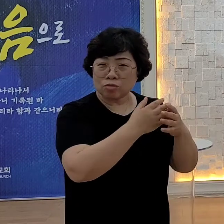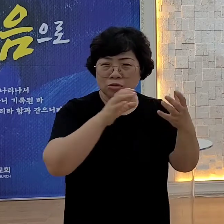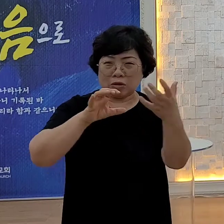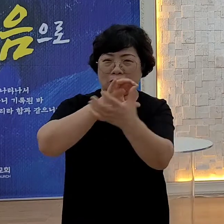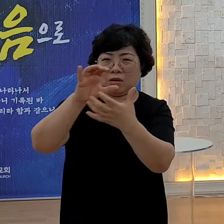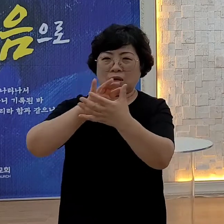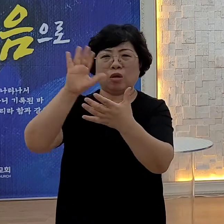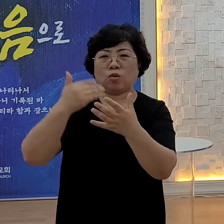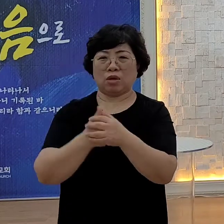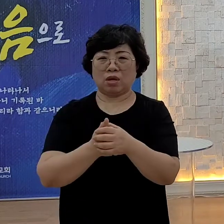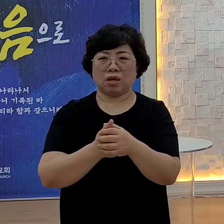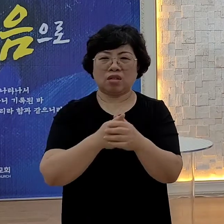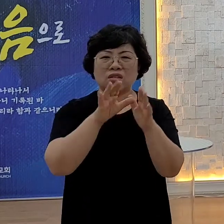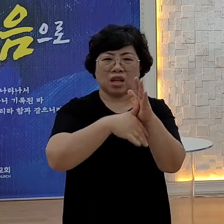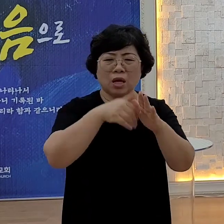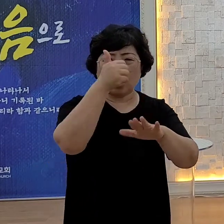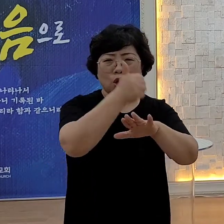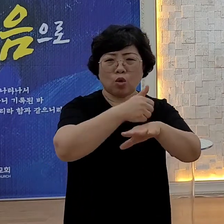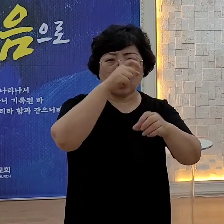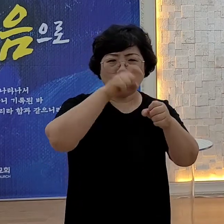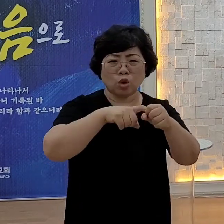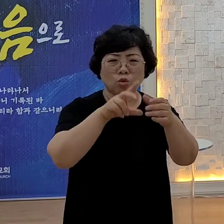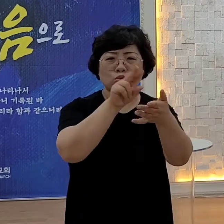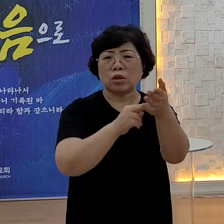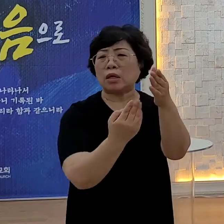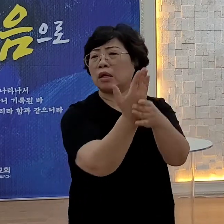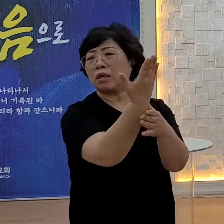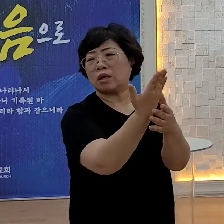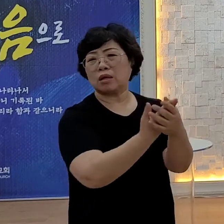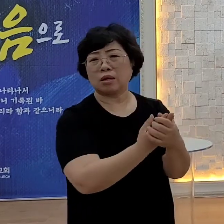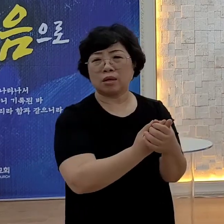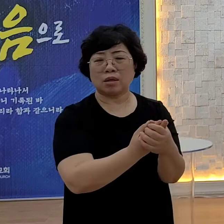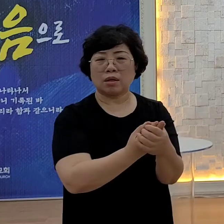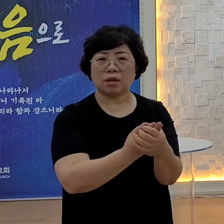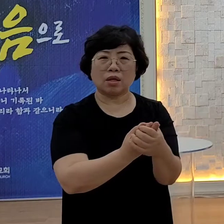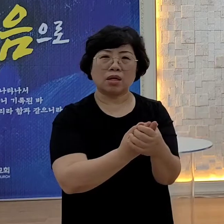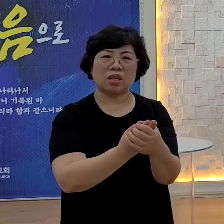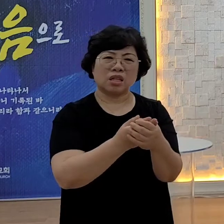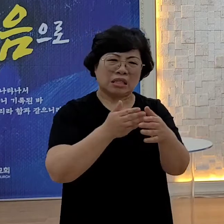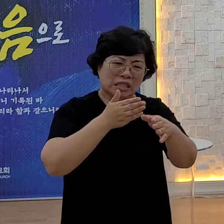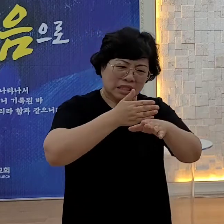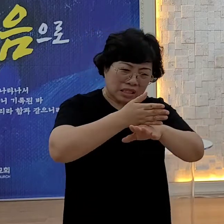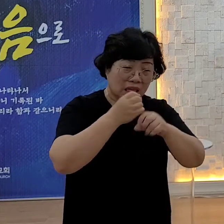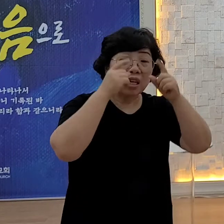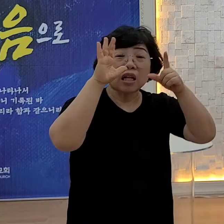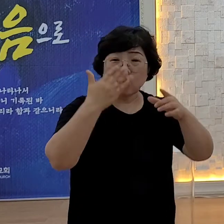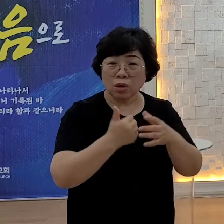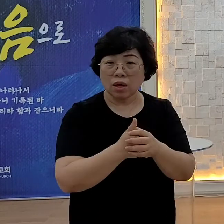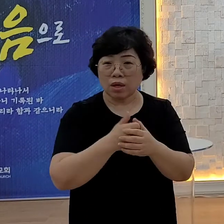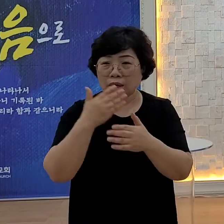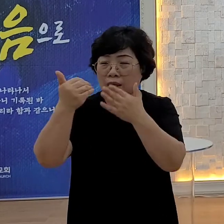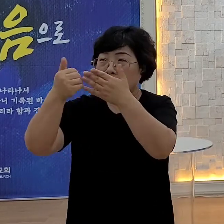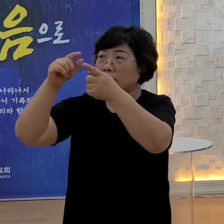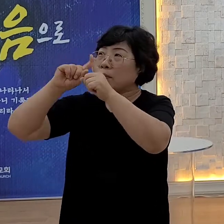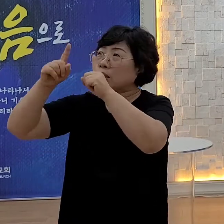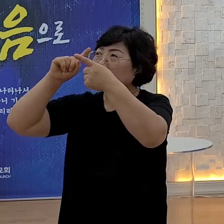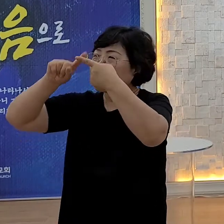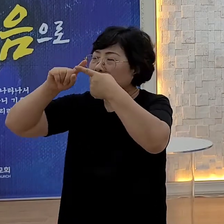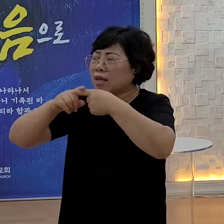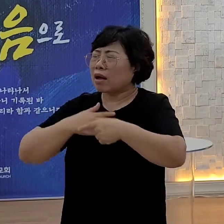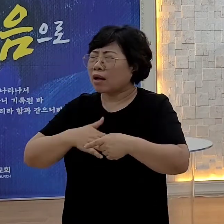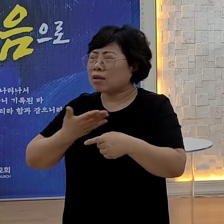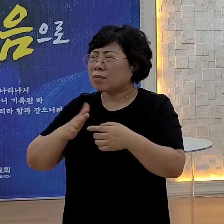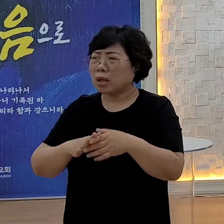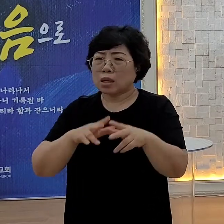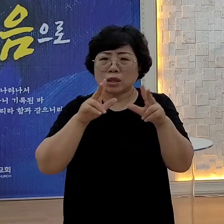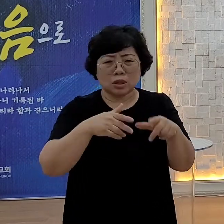아까 결과가 뭐였다고? 역효과가 난다 했죠. 이게 아니구나. 하나님의 말씀이 뭔지를 알지만 지금 당장 내가